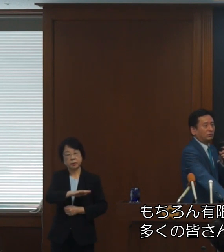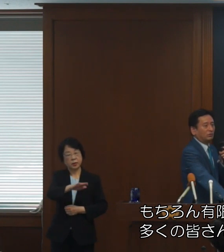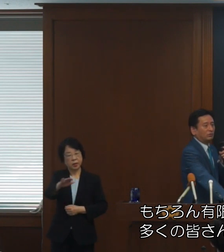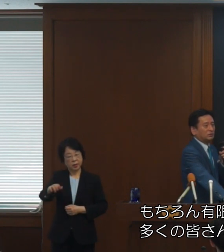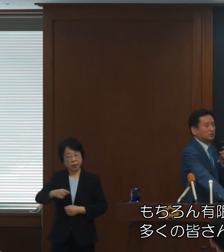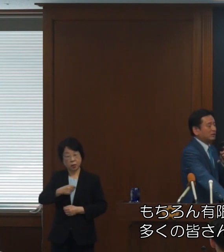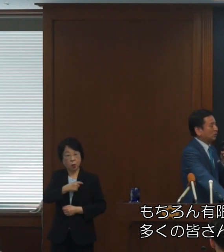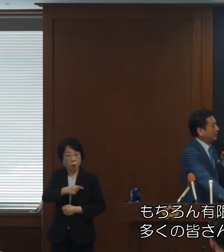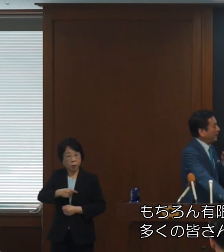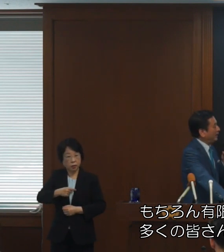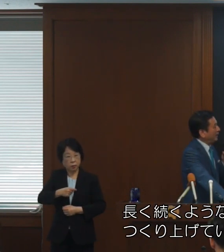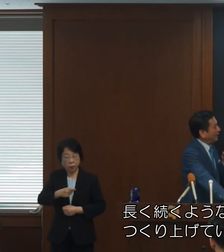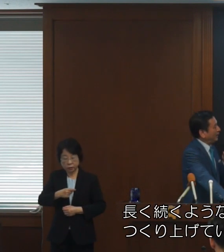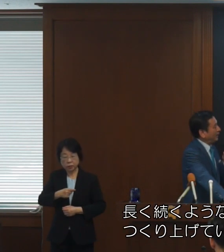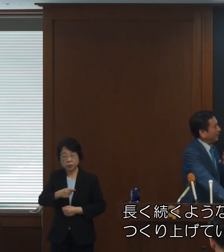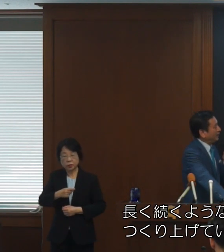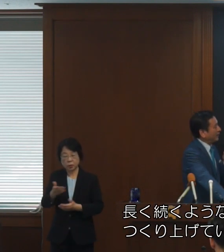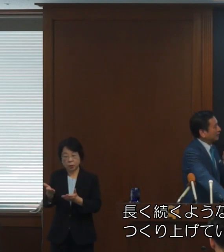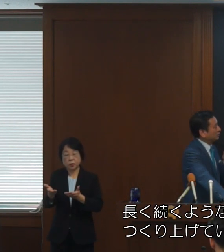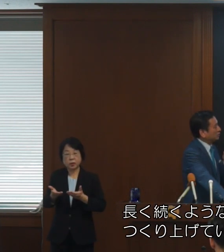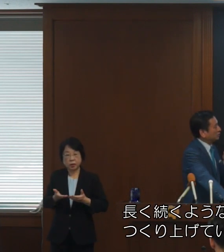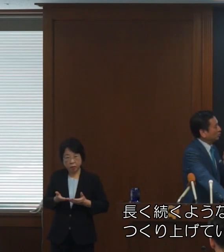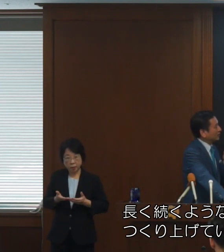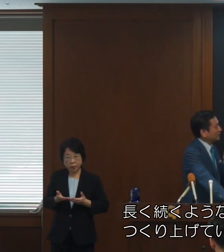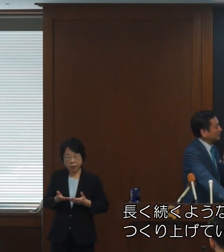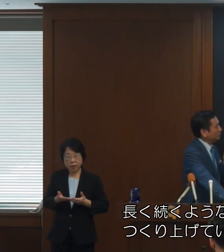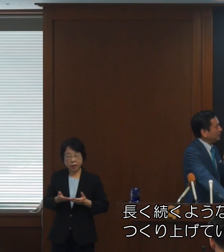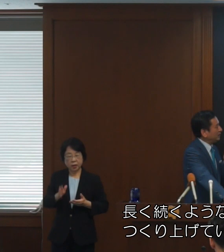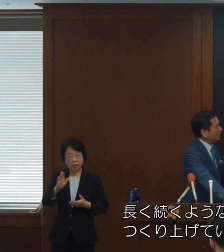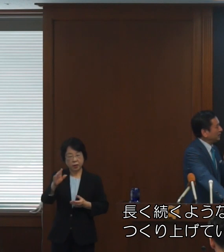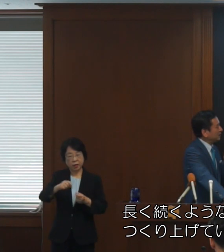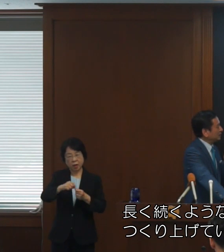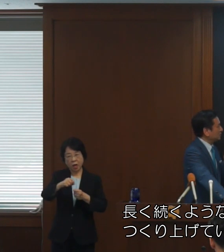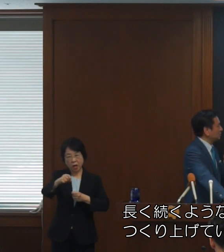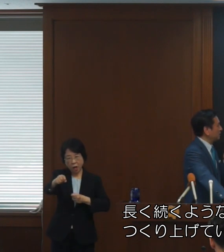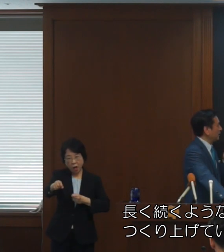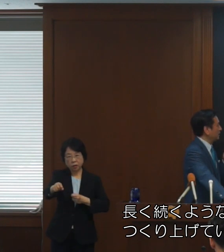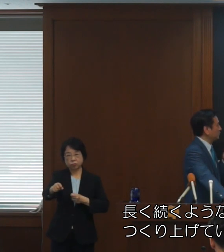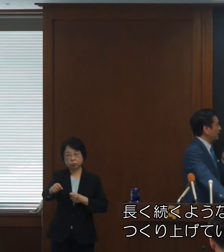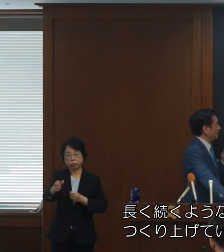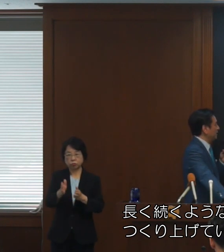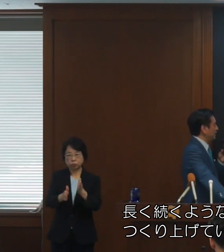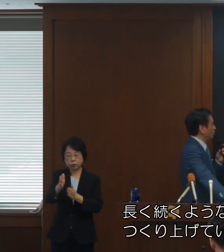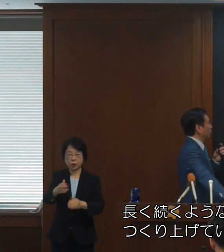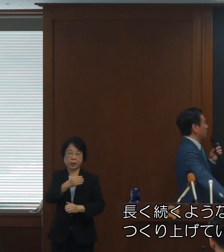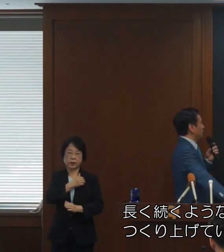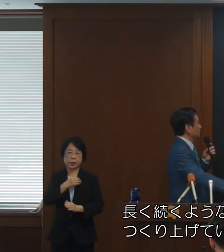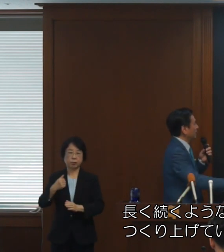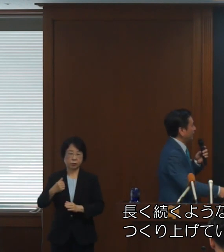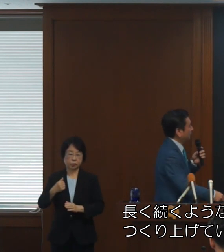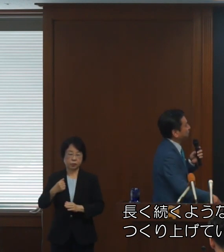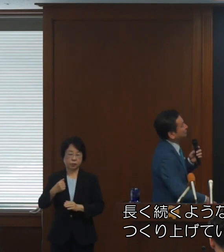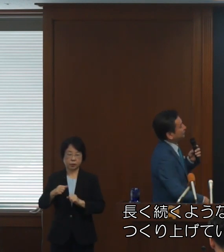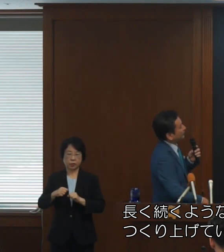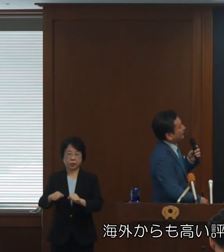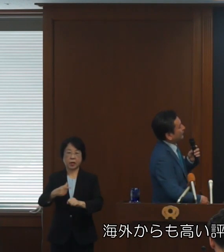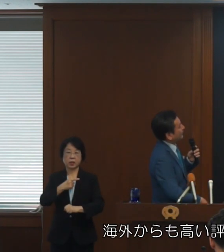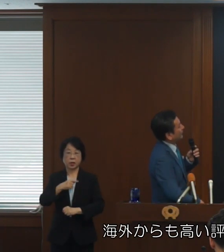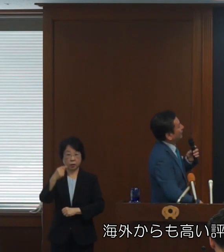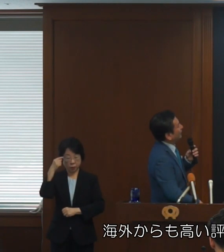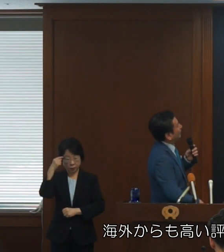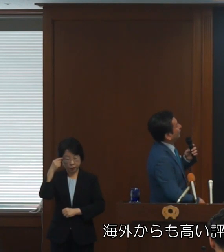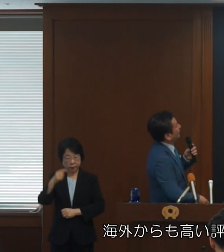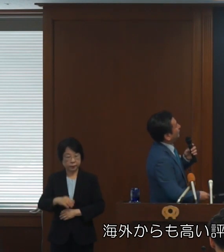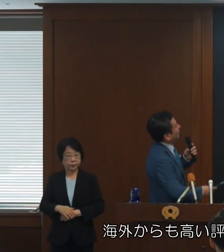志を受け止めて長く続くようなシステムに作って作り上げていきたいと思っています